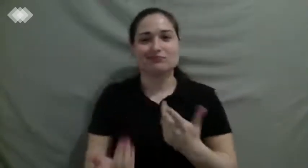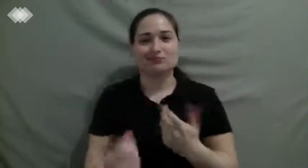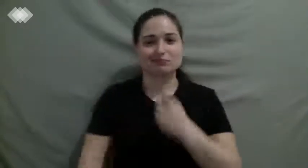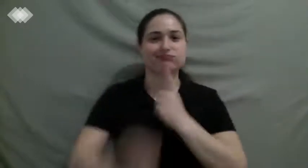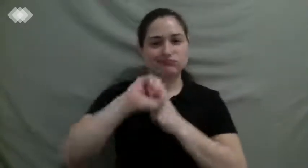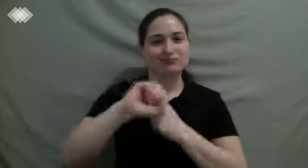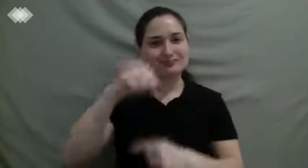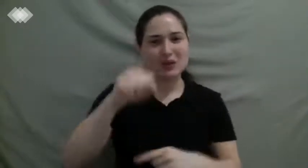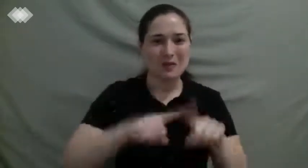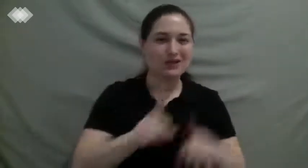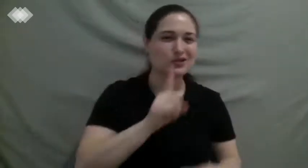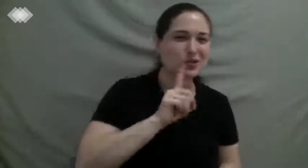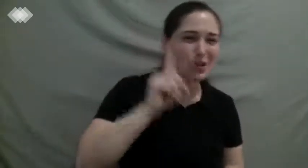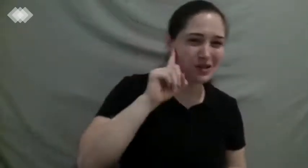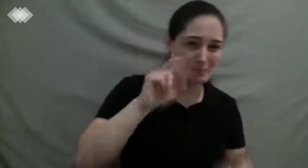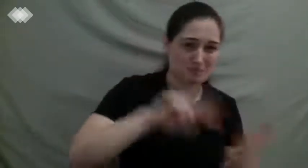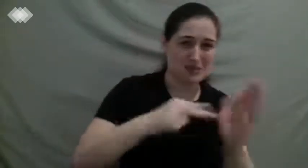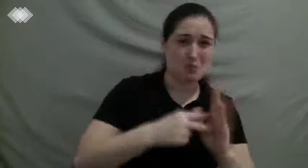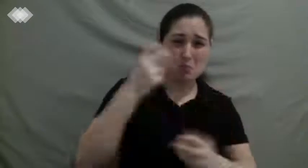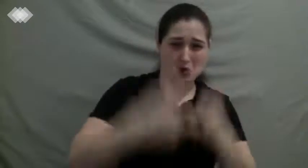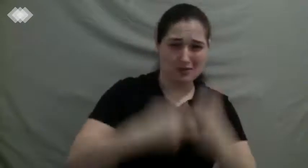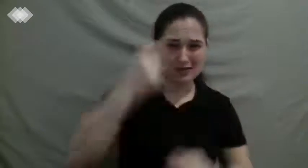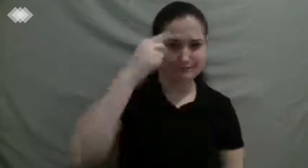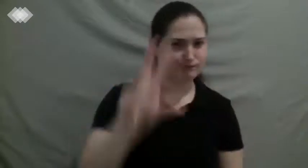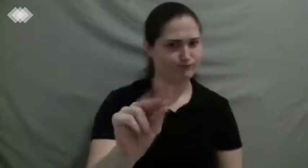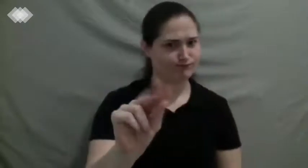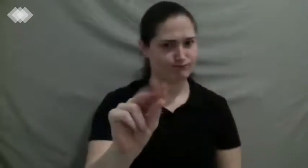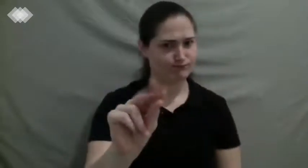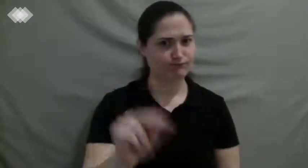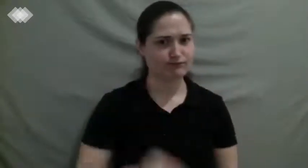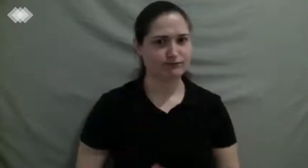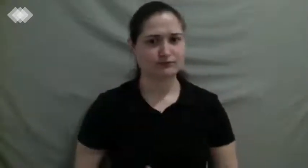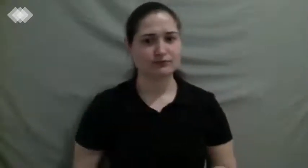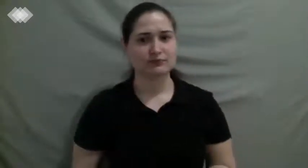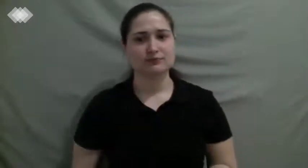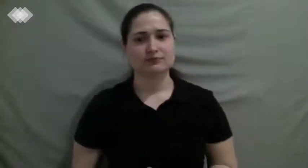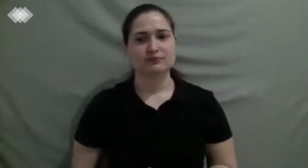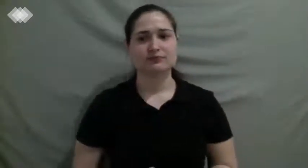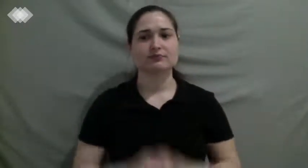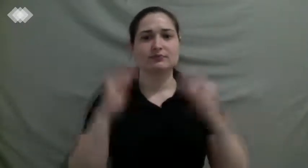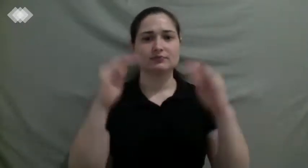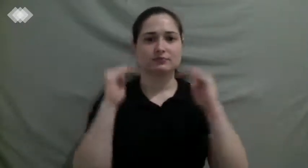por la sordera per se. No tiene como resultado la sordera per se.